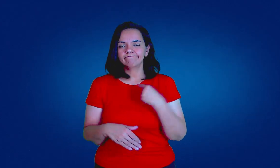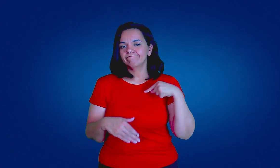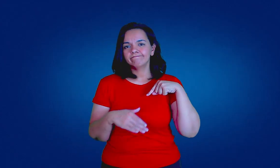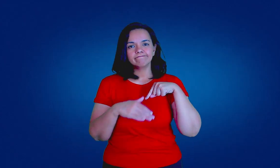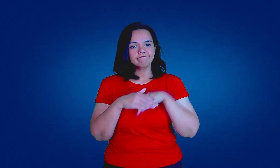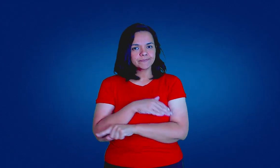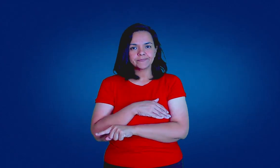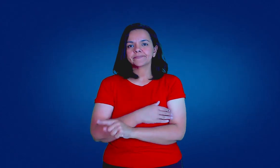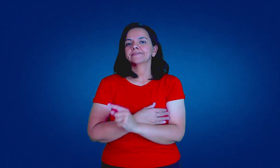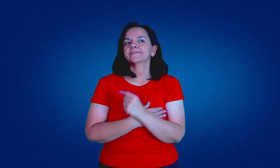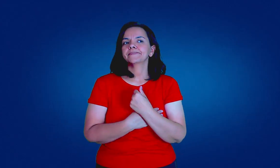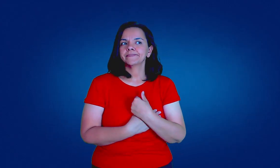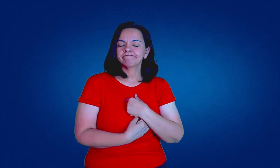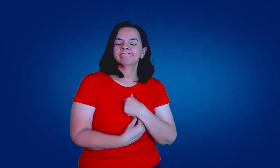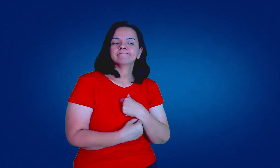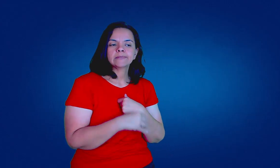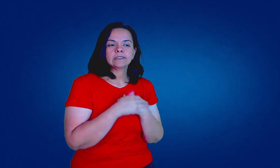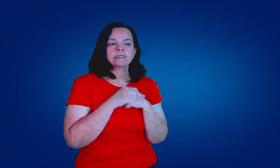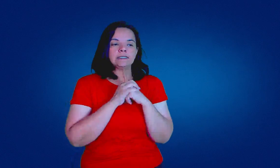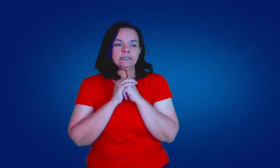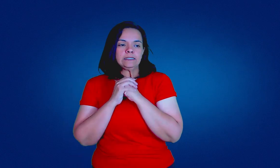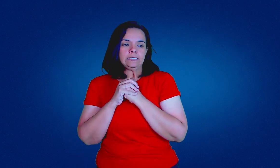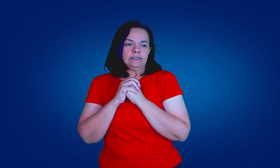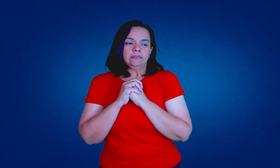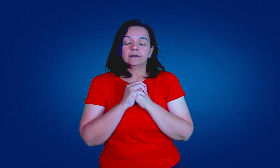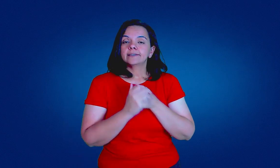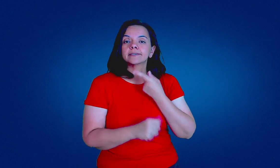amo. Eu os amo mais do que tudo.